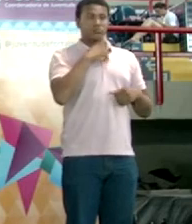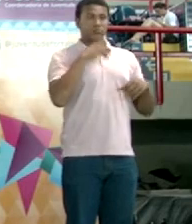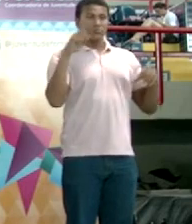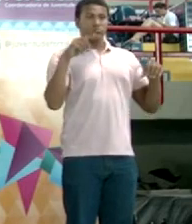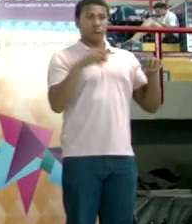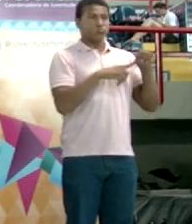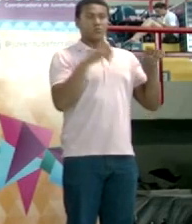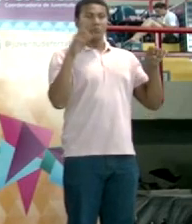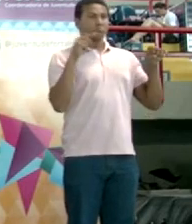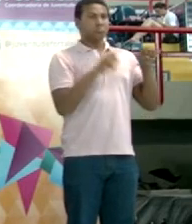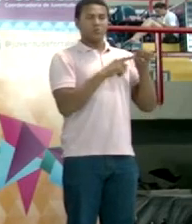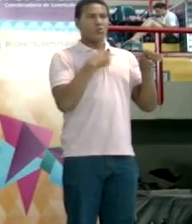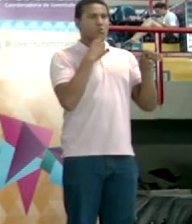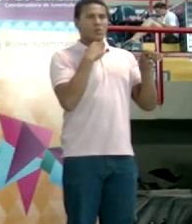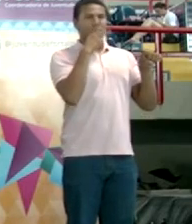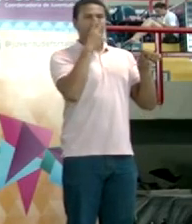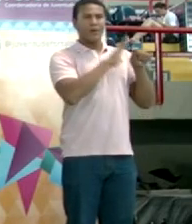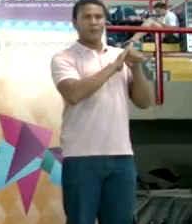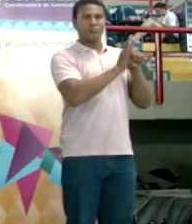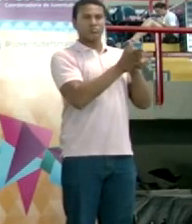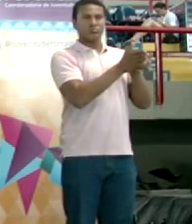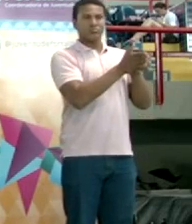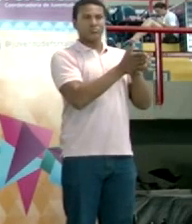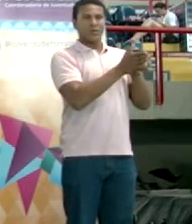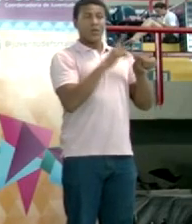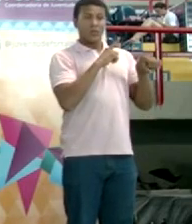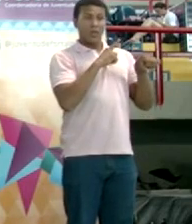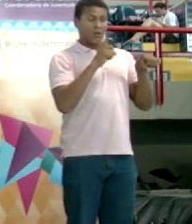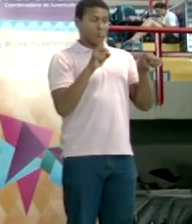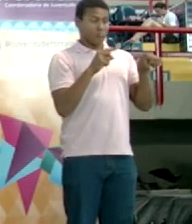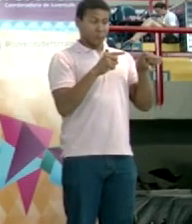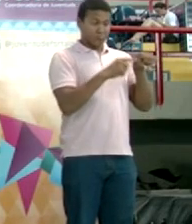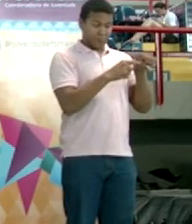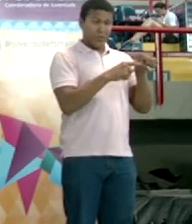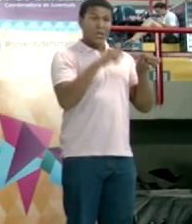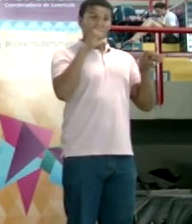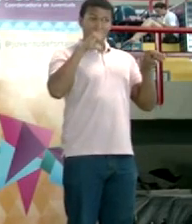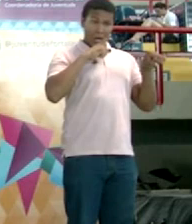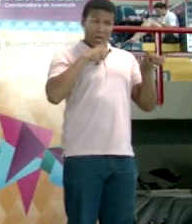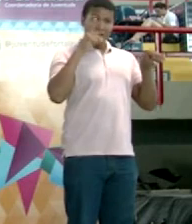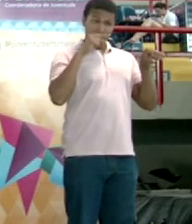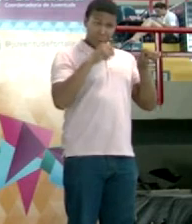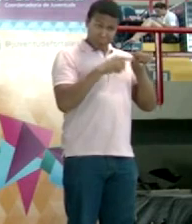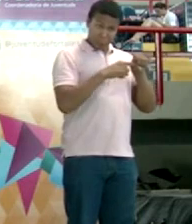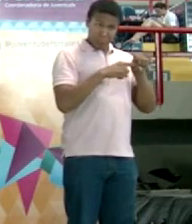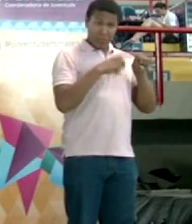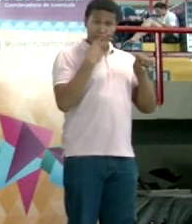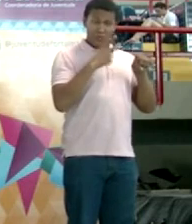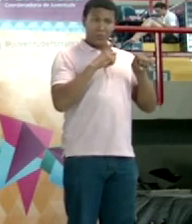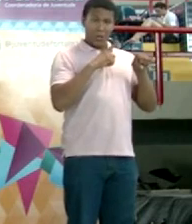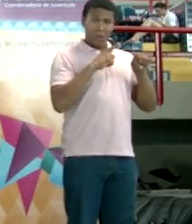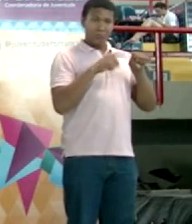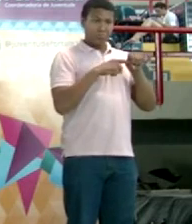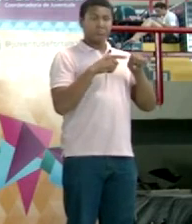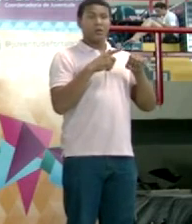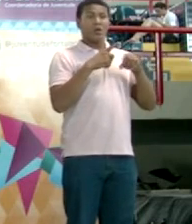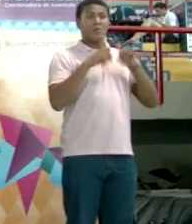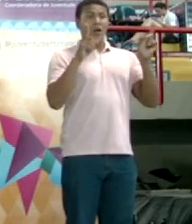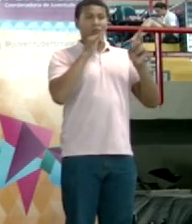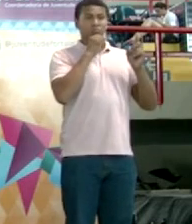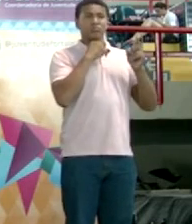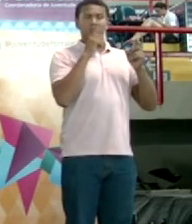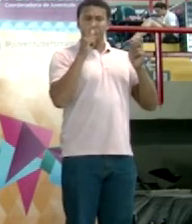Assim, vai acontecer fecundação, vai a formação do zigoto, vai ter a formação de mórula e